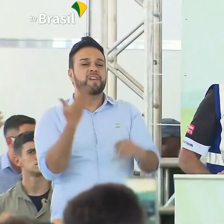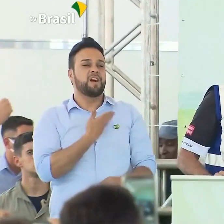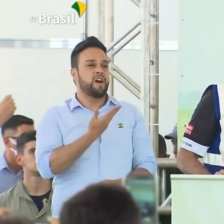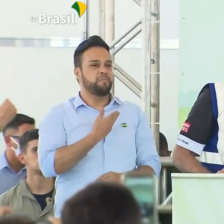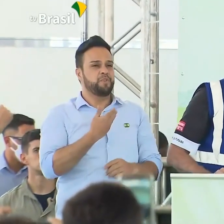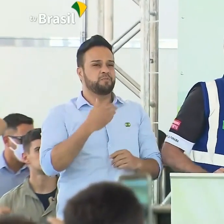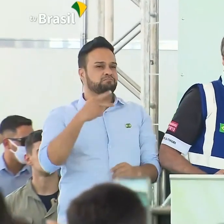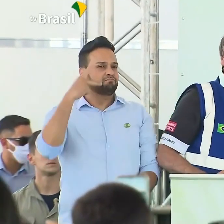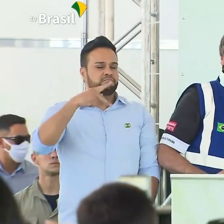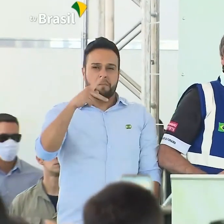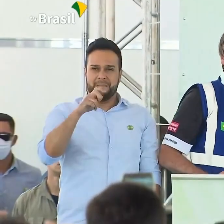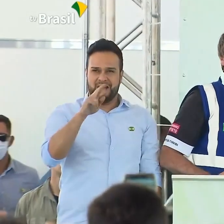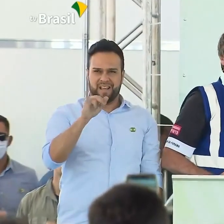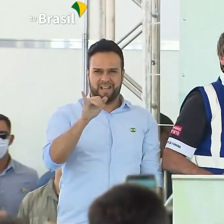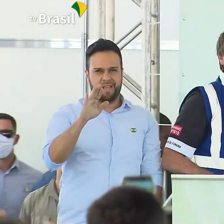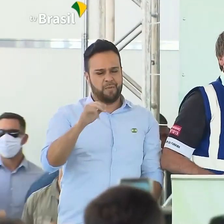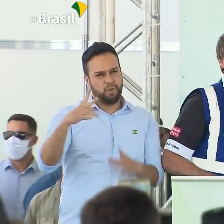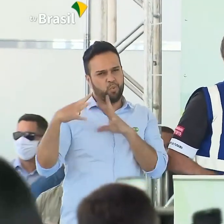Paraíba,